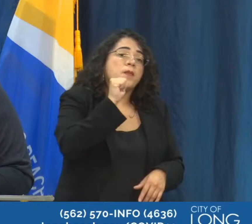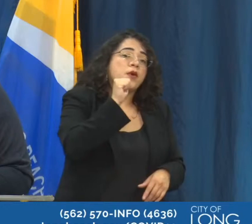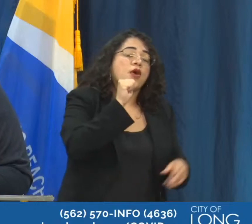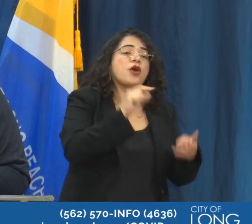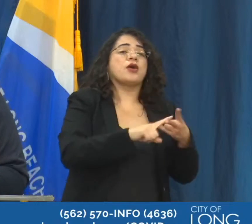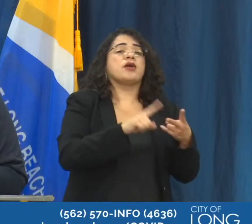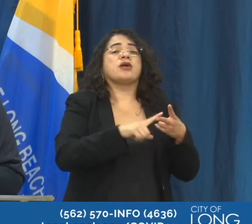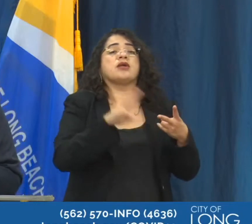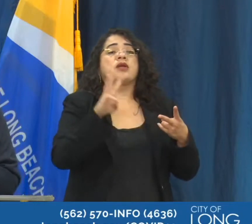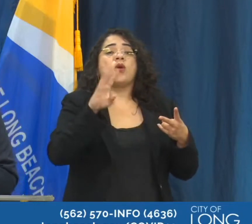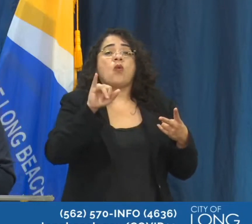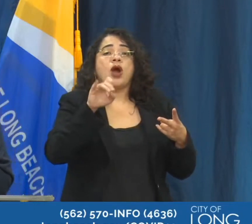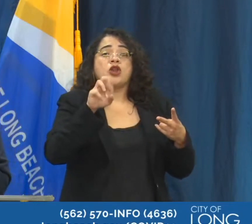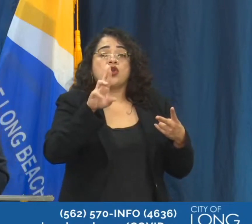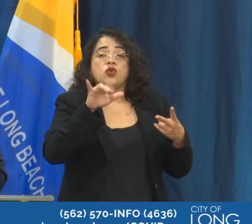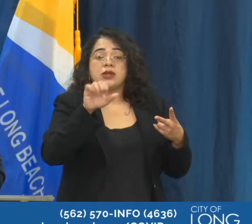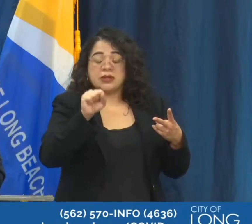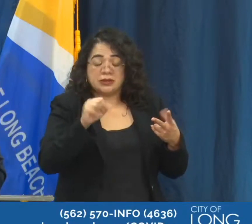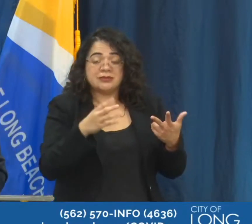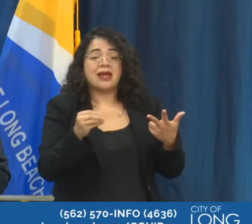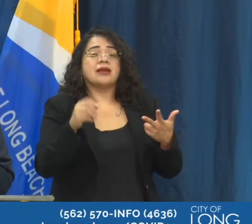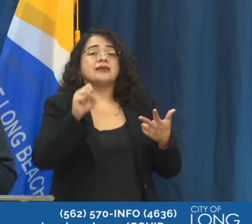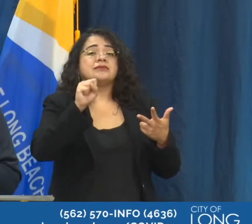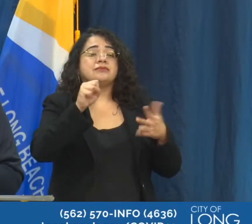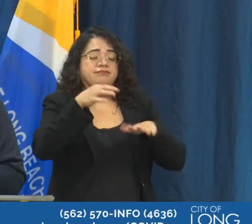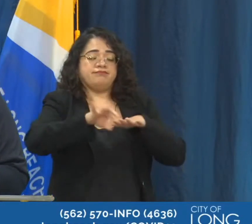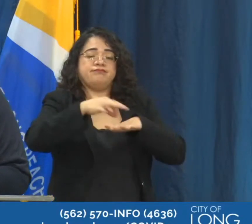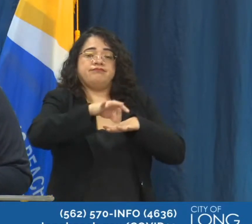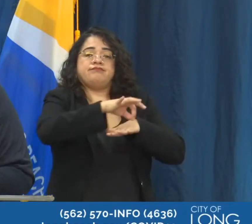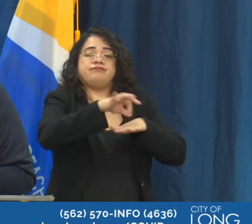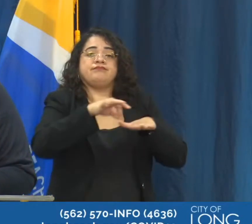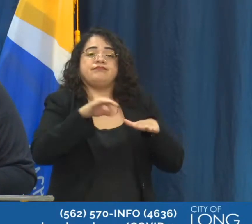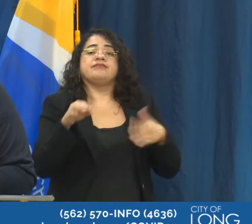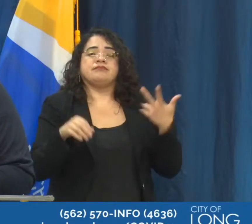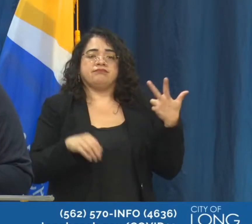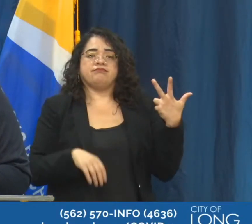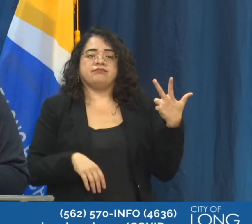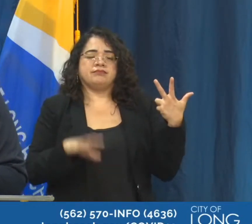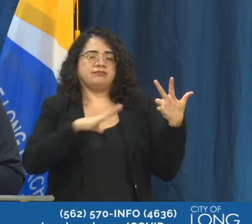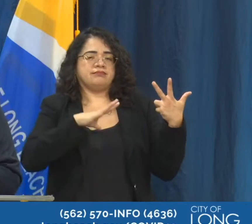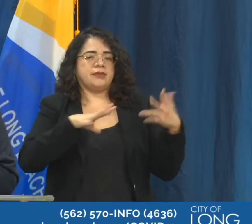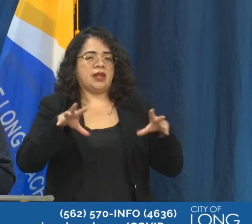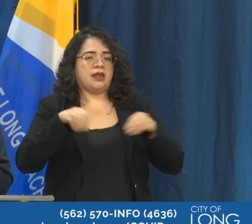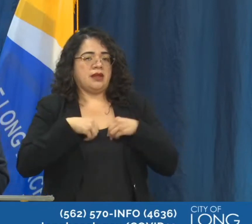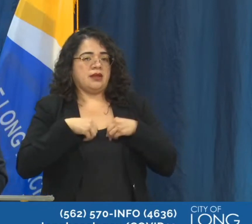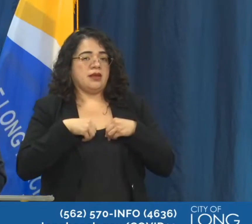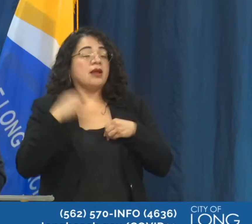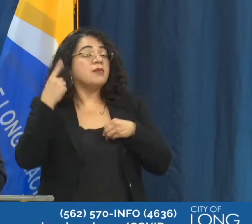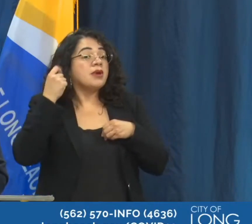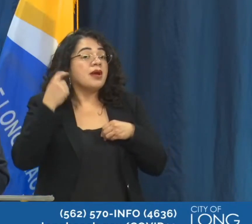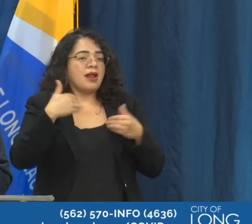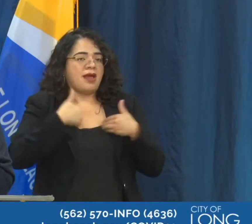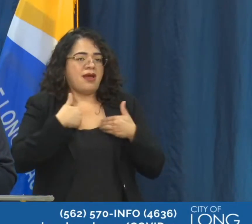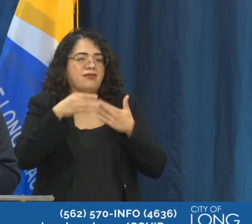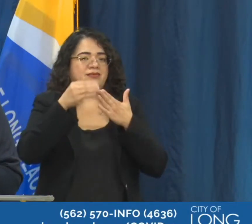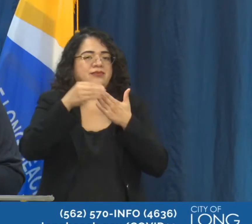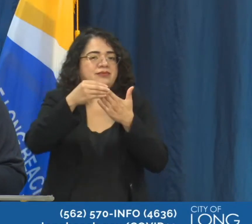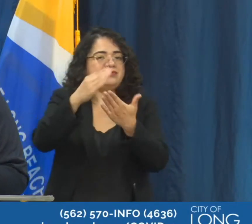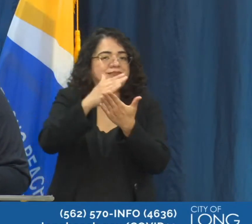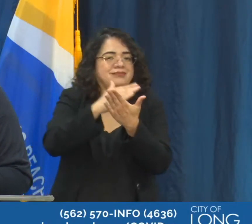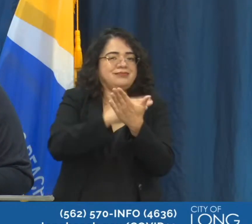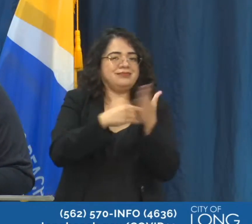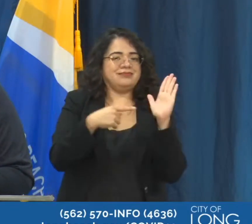de vino y también los salones de uña claro que se permiten estos lugares a reabrir pero solo con